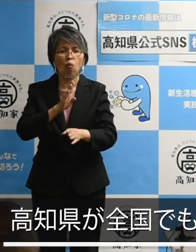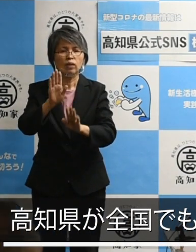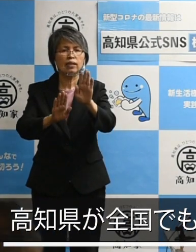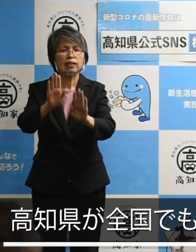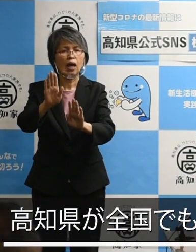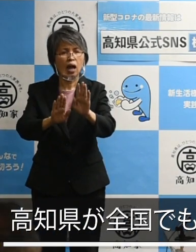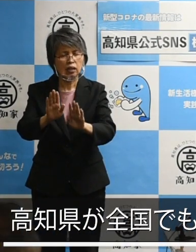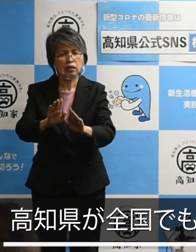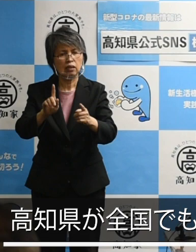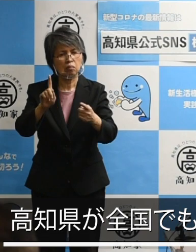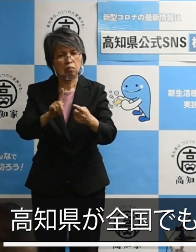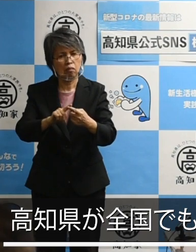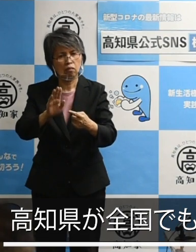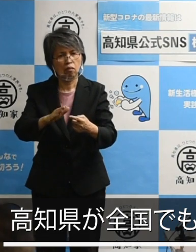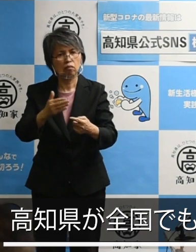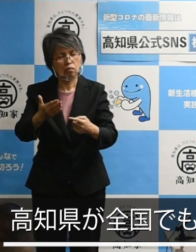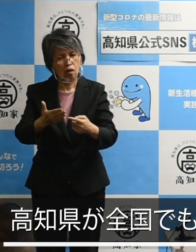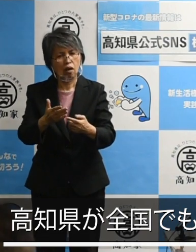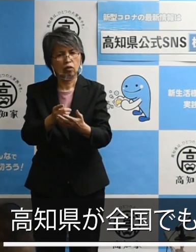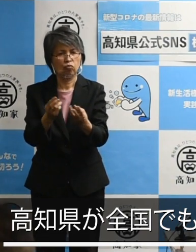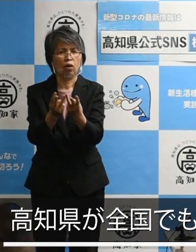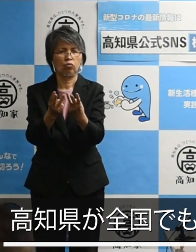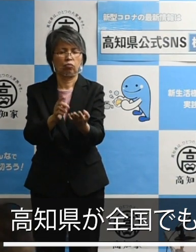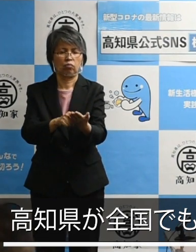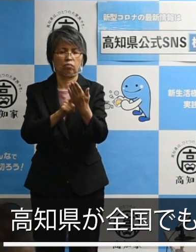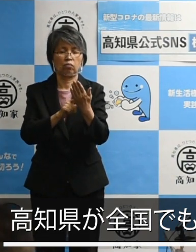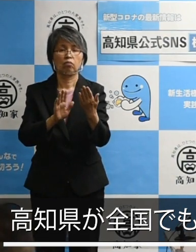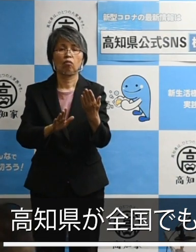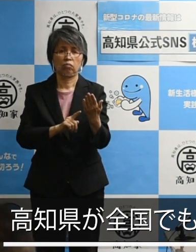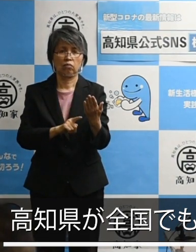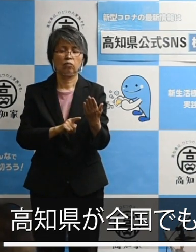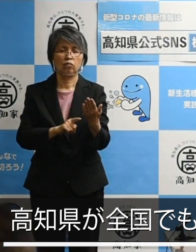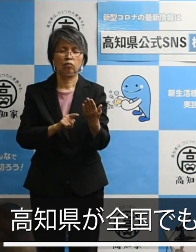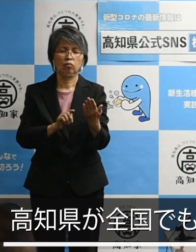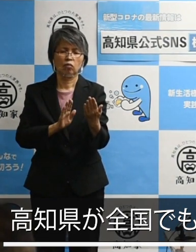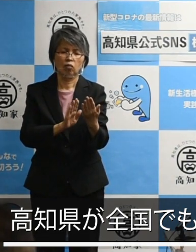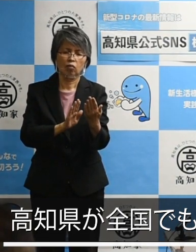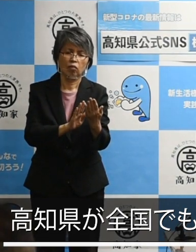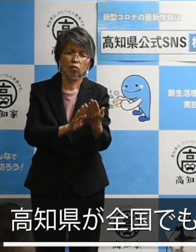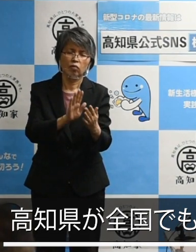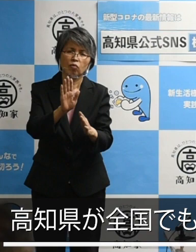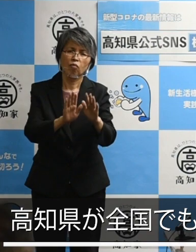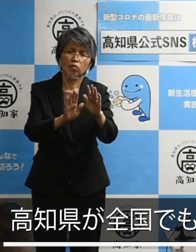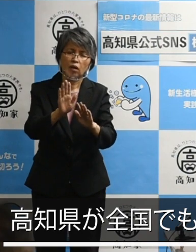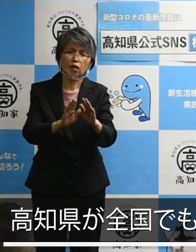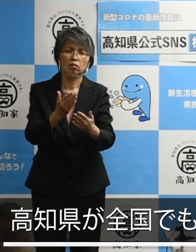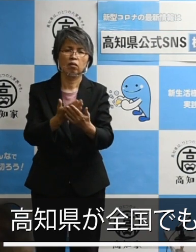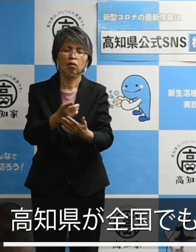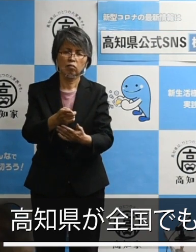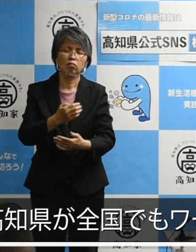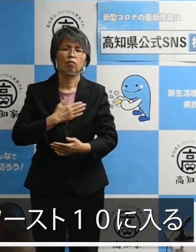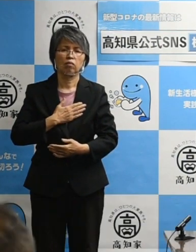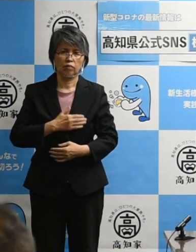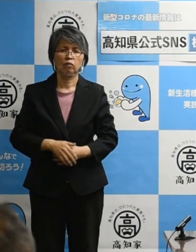するという指標も出てきていると、一歩手前まで来ている、数字上はそういった数字になっております